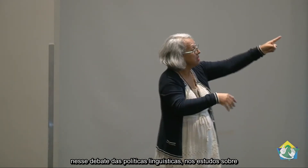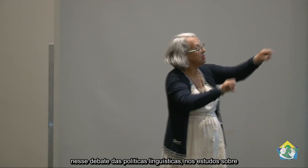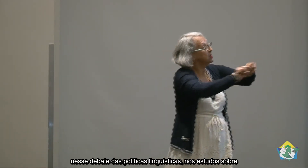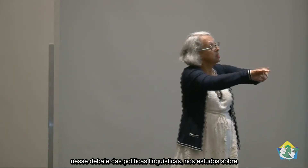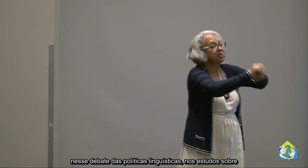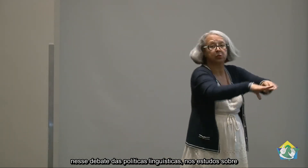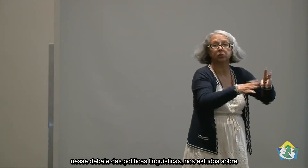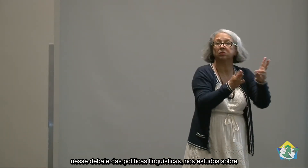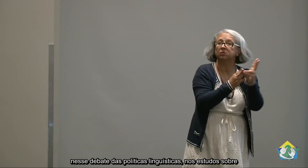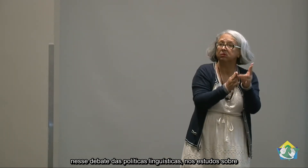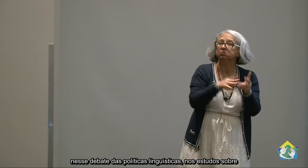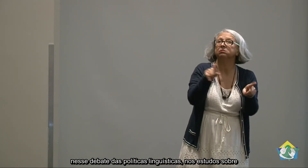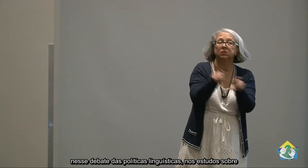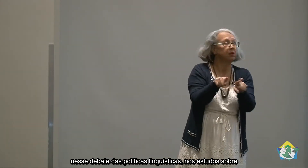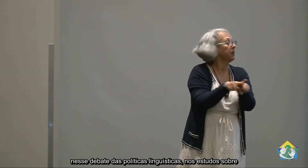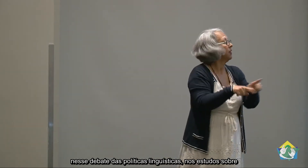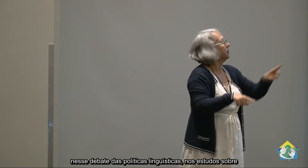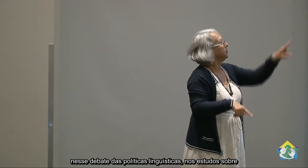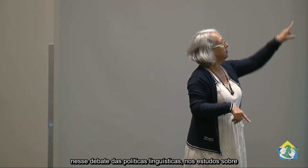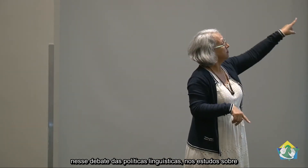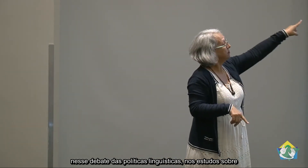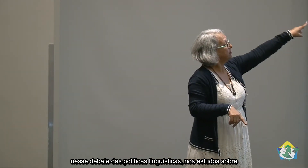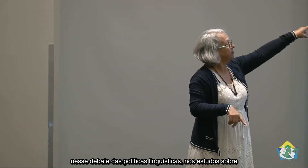nesse debate, né, das políticas linguísticas,